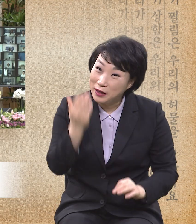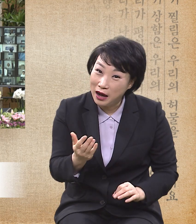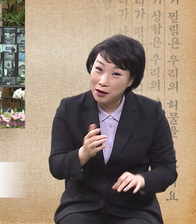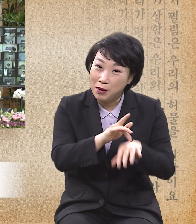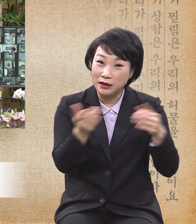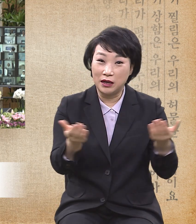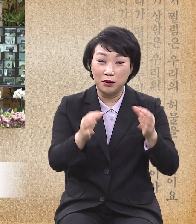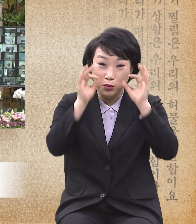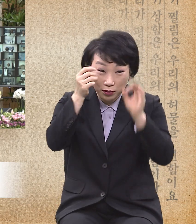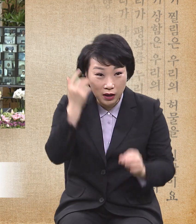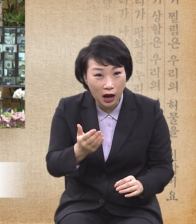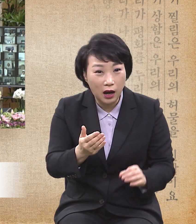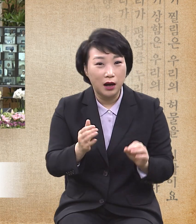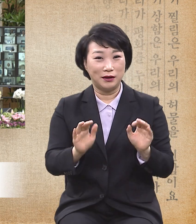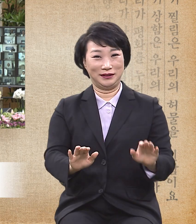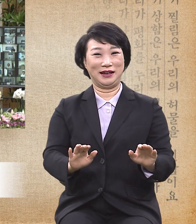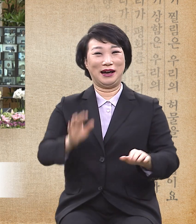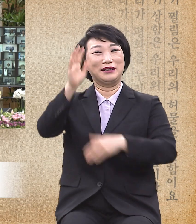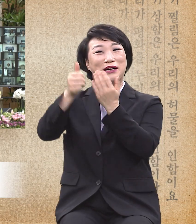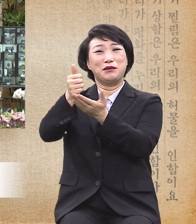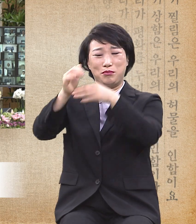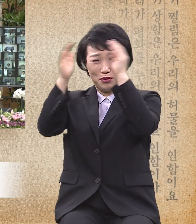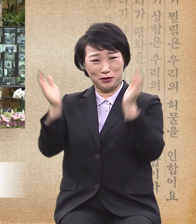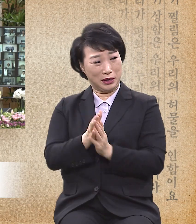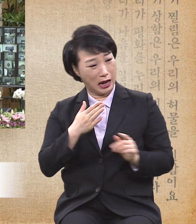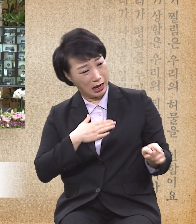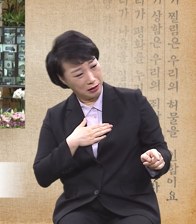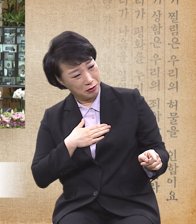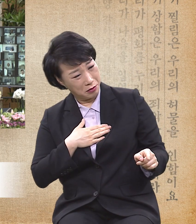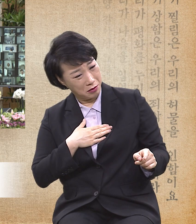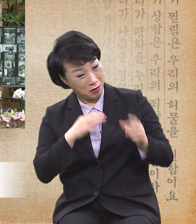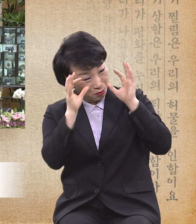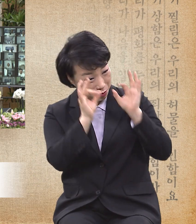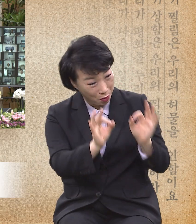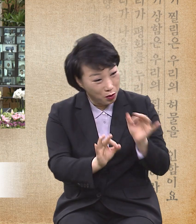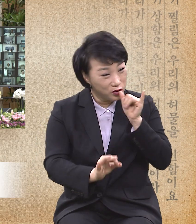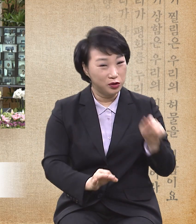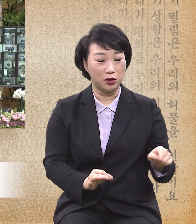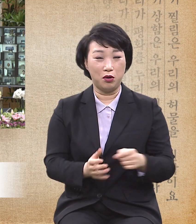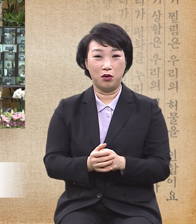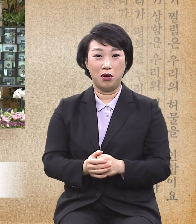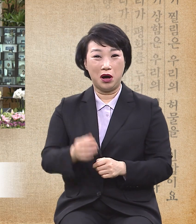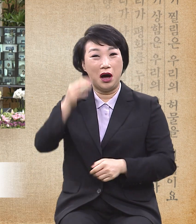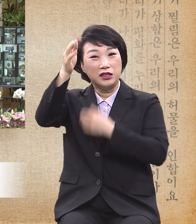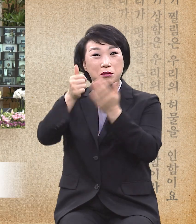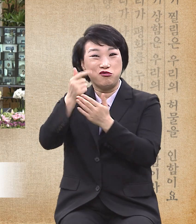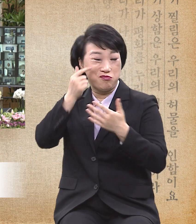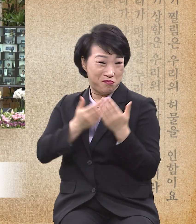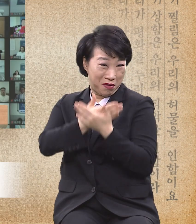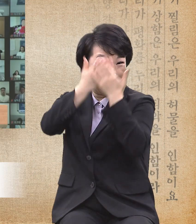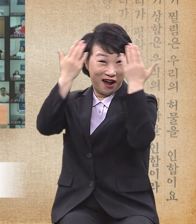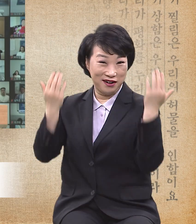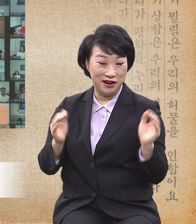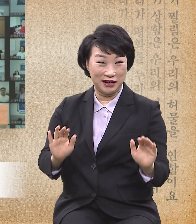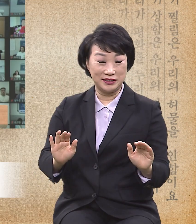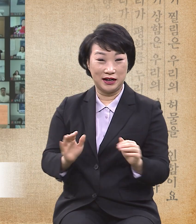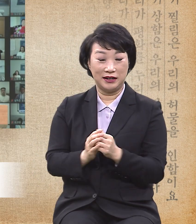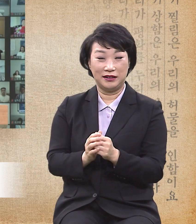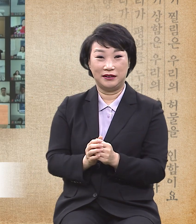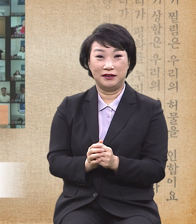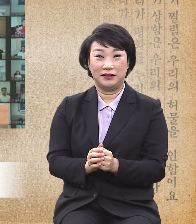근데 하나님은 다 알고 보고 있다 이 말이에요. 얼마나 눈이 밝으시며